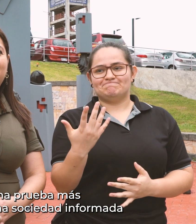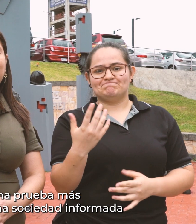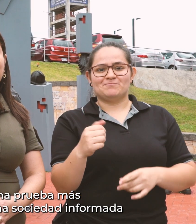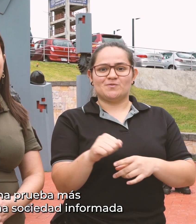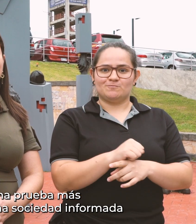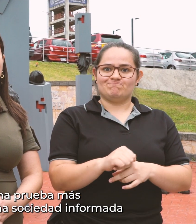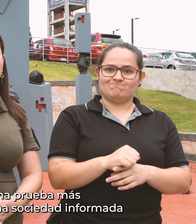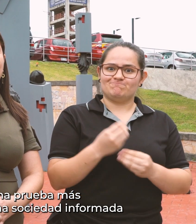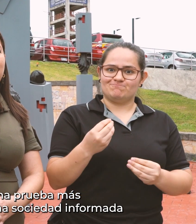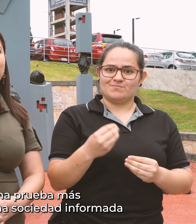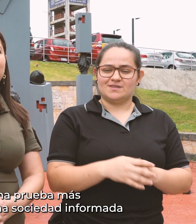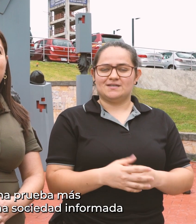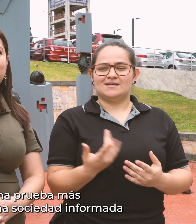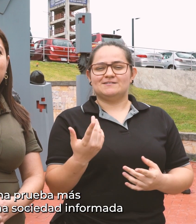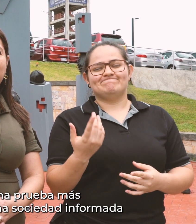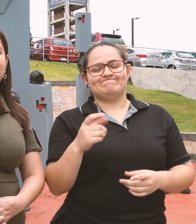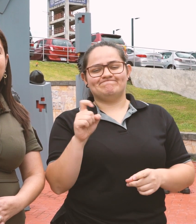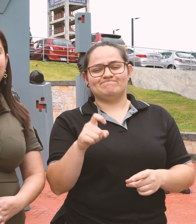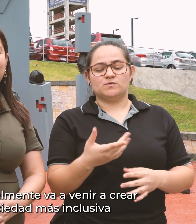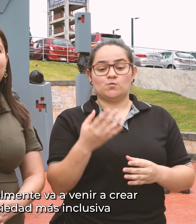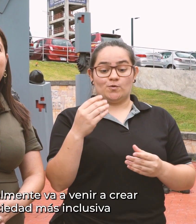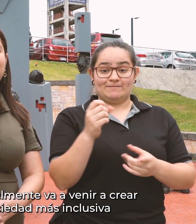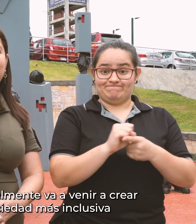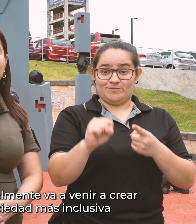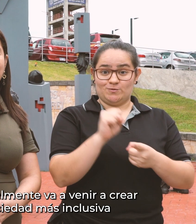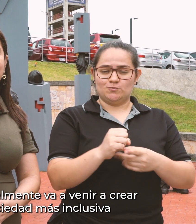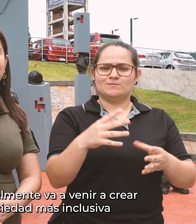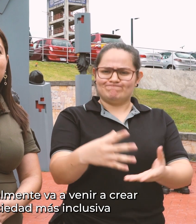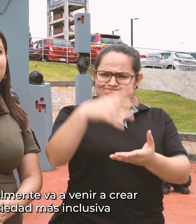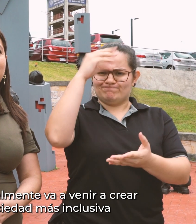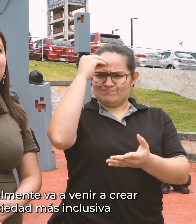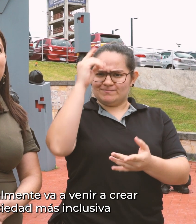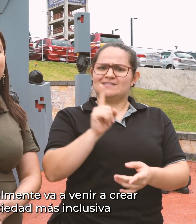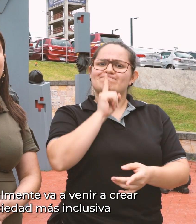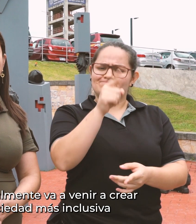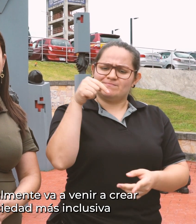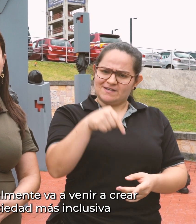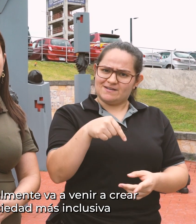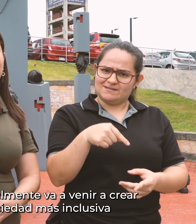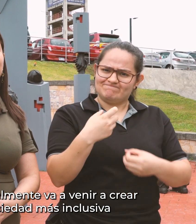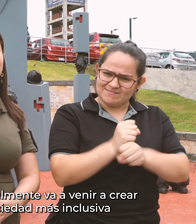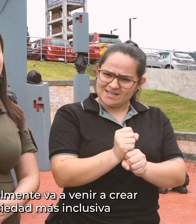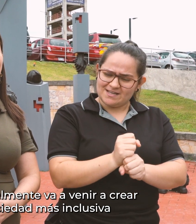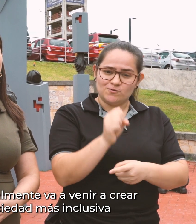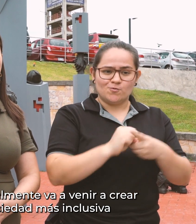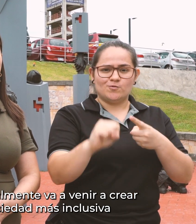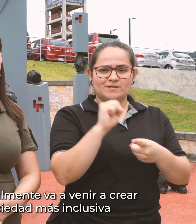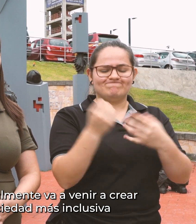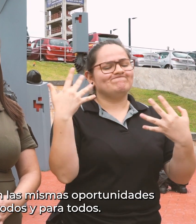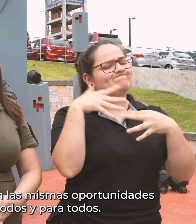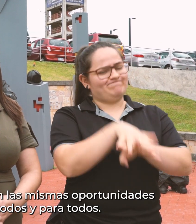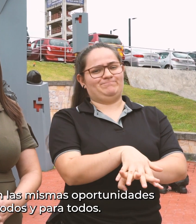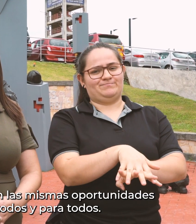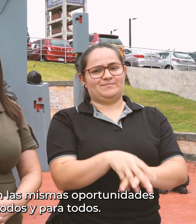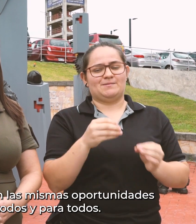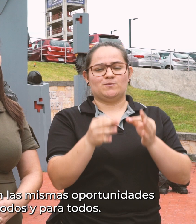de que una sociedad informada es la que realmente va a venir a crear una sociedad más inclusiva